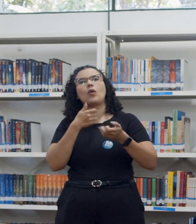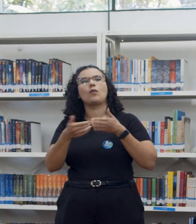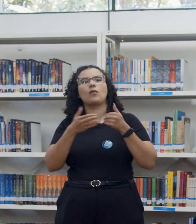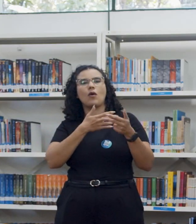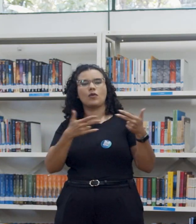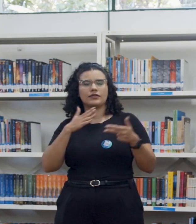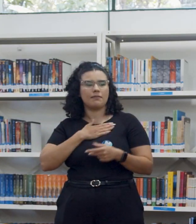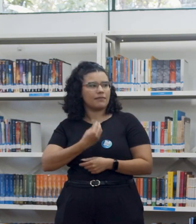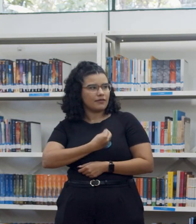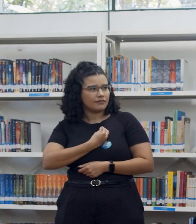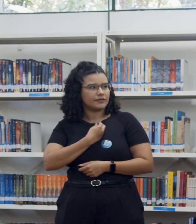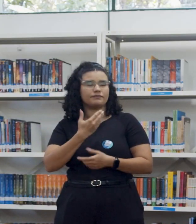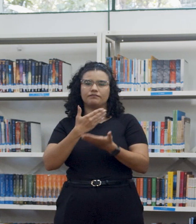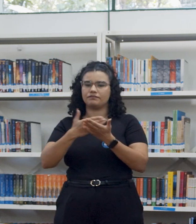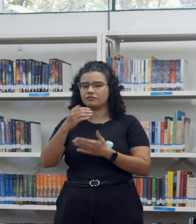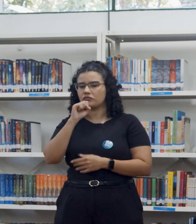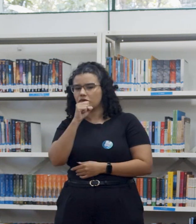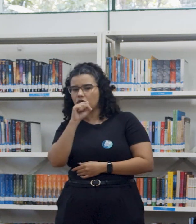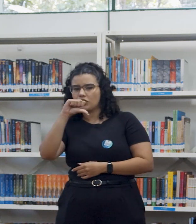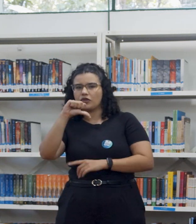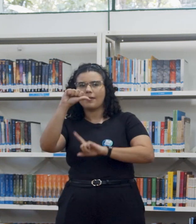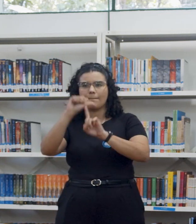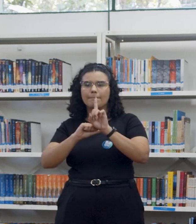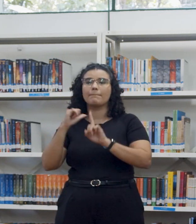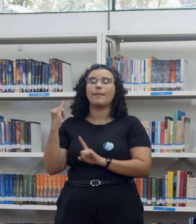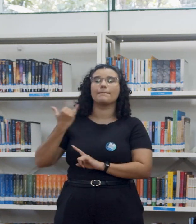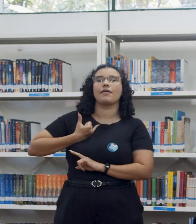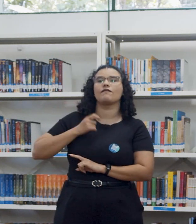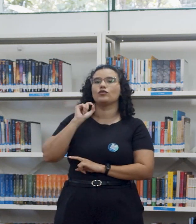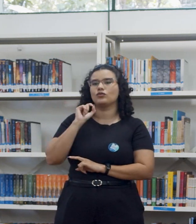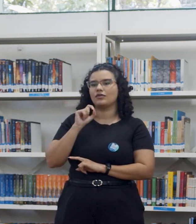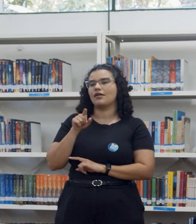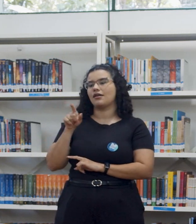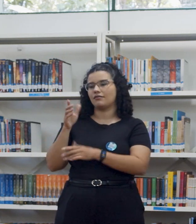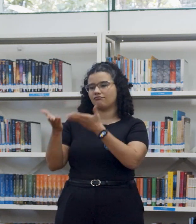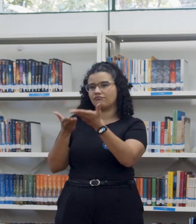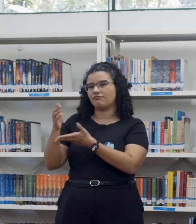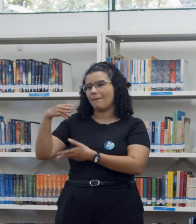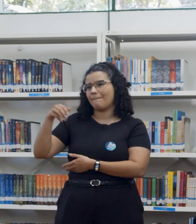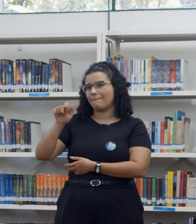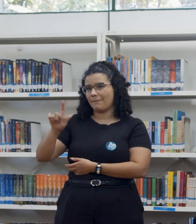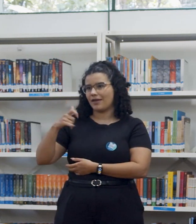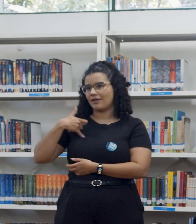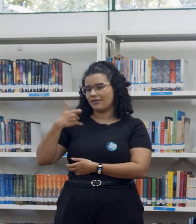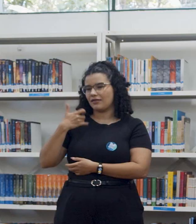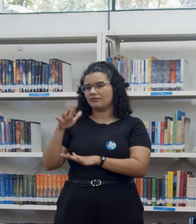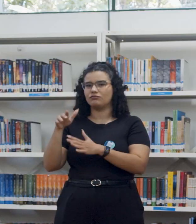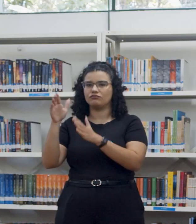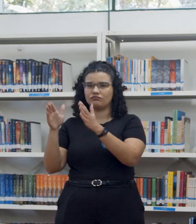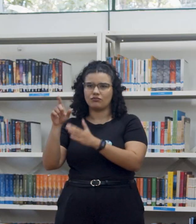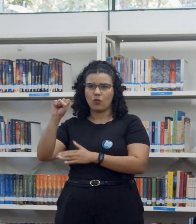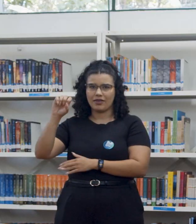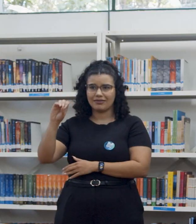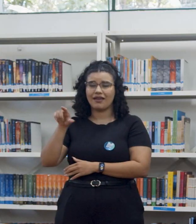vida. E passados uns 8 ou 9 meses, recebo a notícia de que a tutora da Meg, uma senhora de cerca de 80